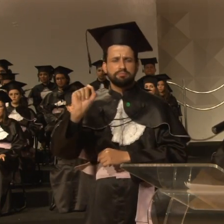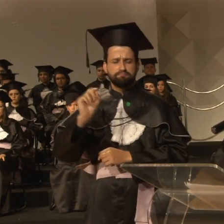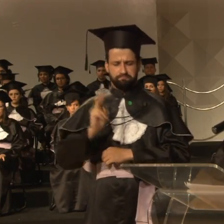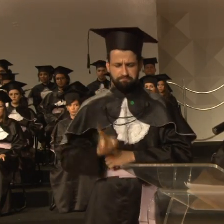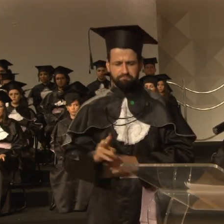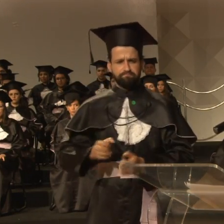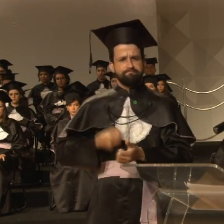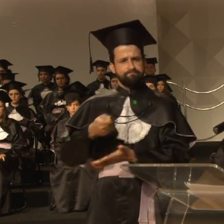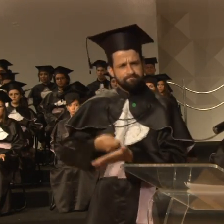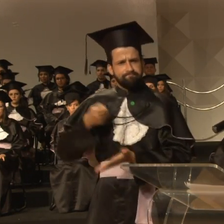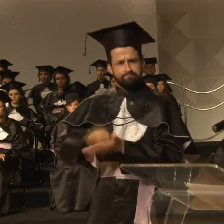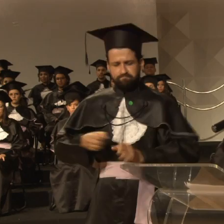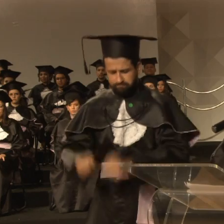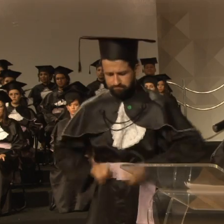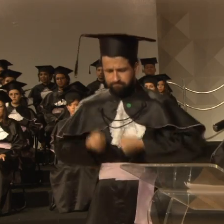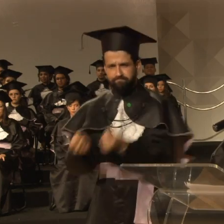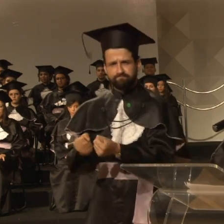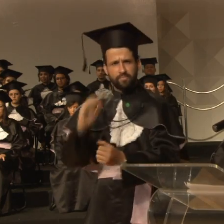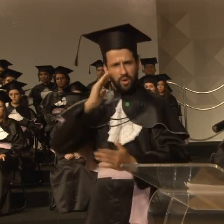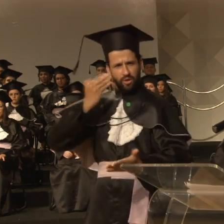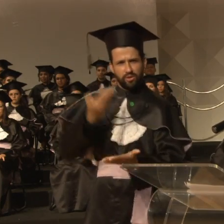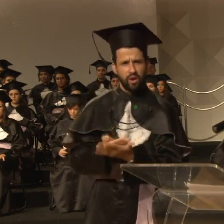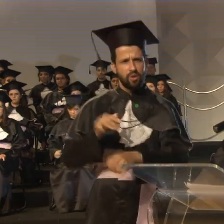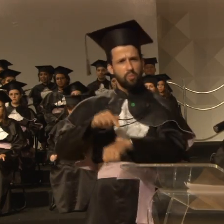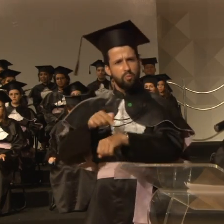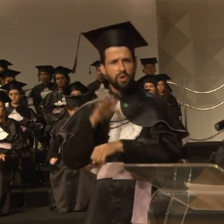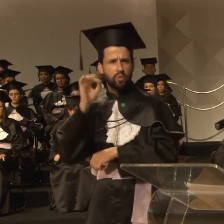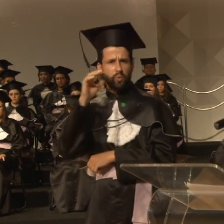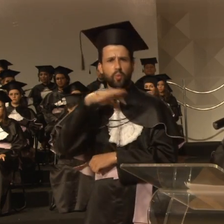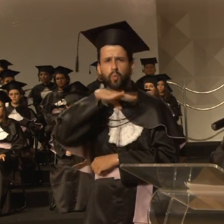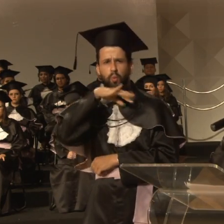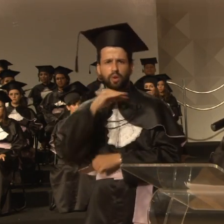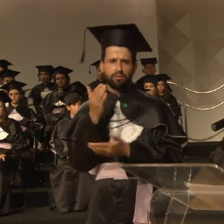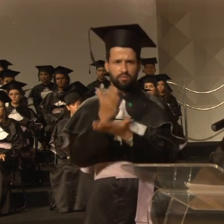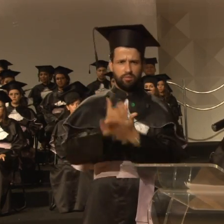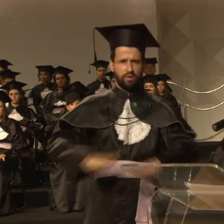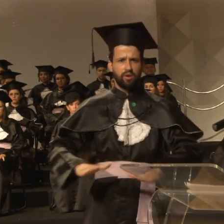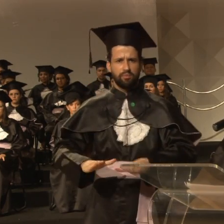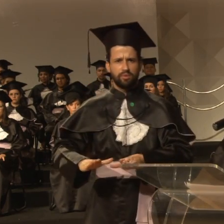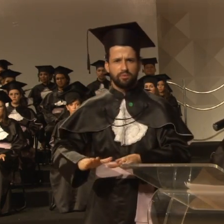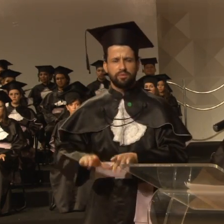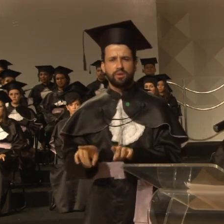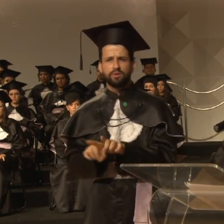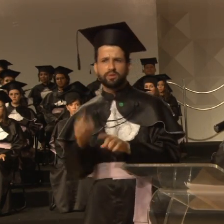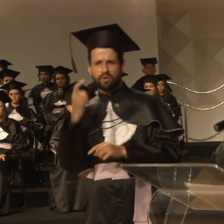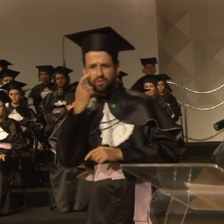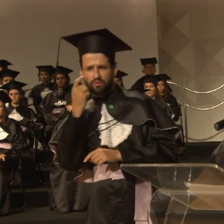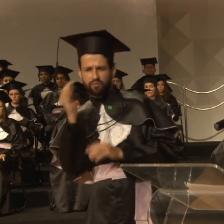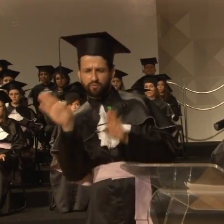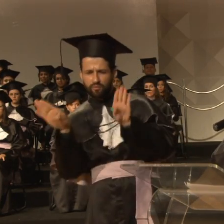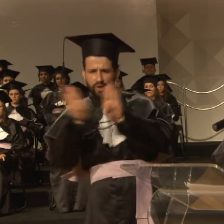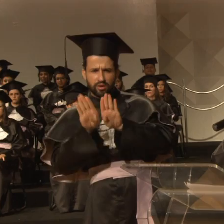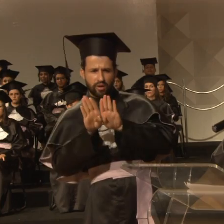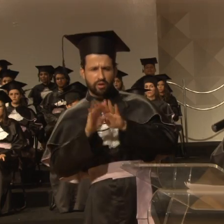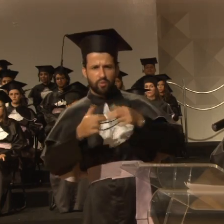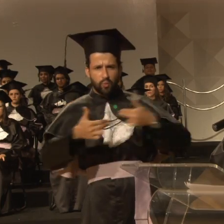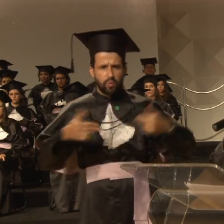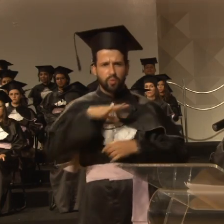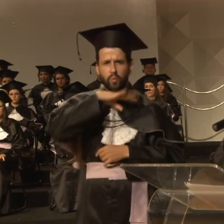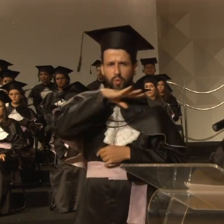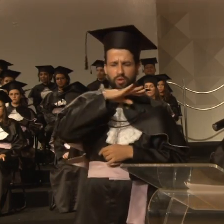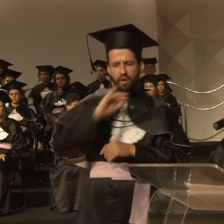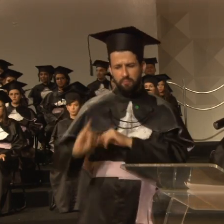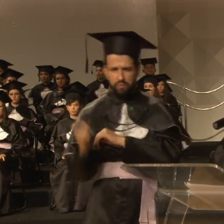que eu precisava acreditar que os momentos ruins passariam, fechar os olhos para os pontos negativos, aproveitar as